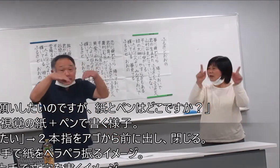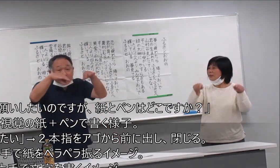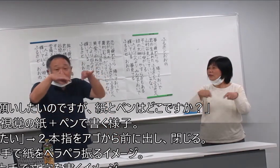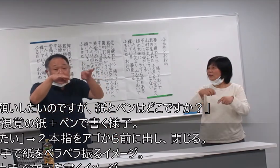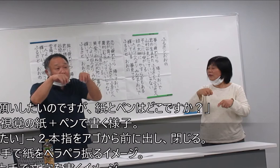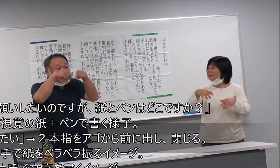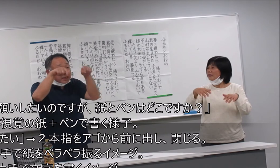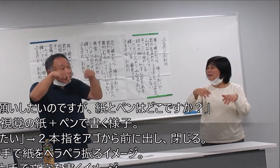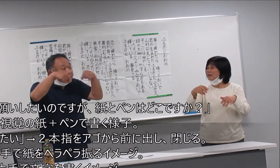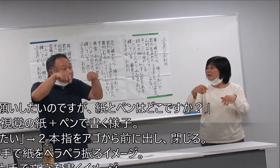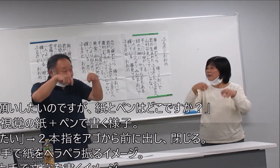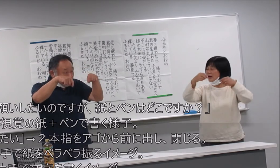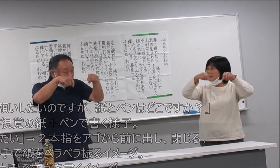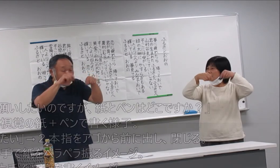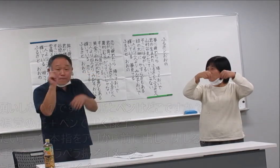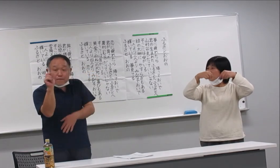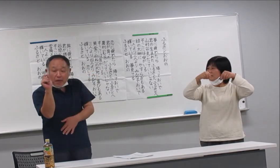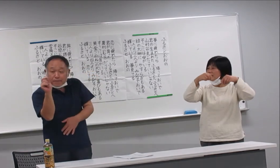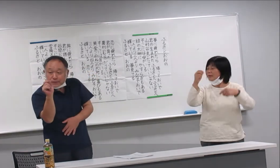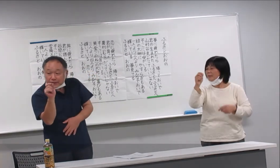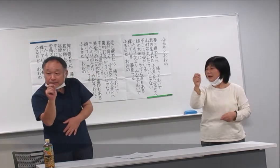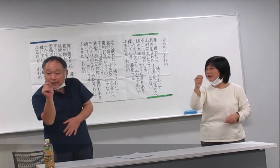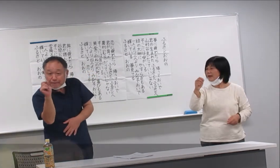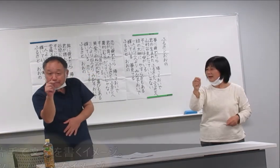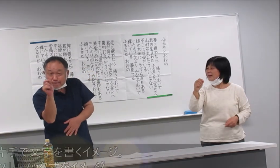紙と、紙とペン。 ペン。